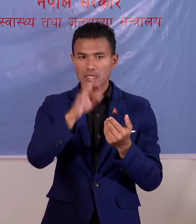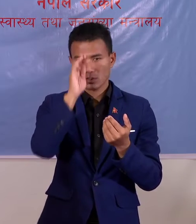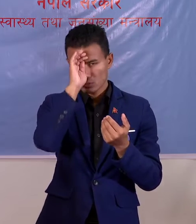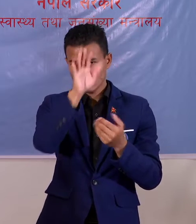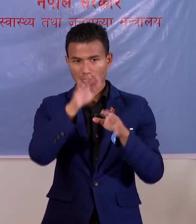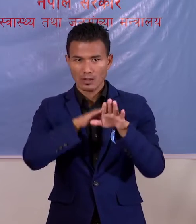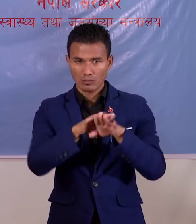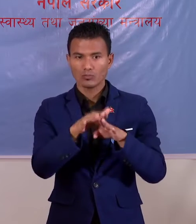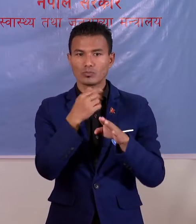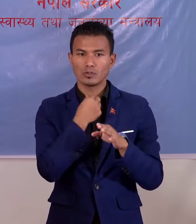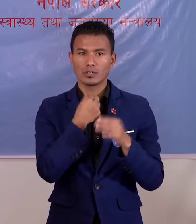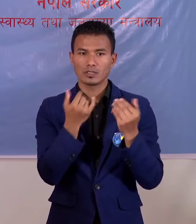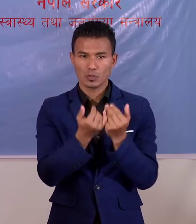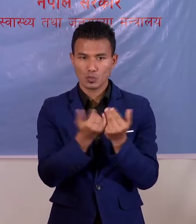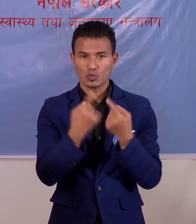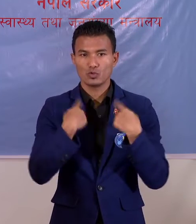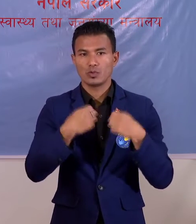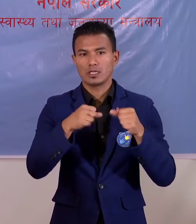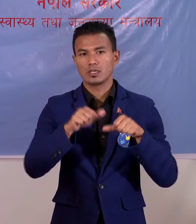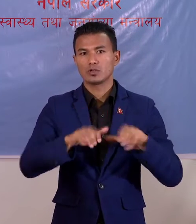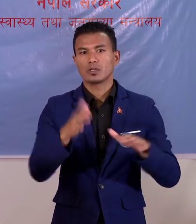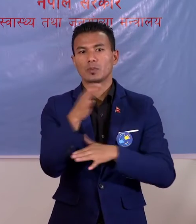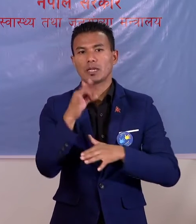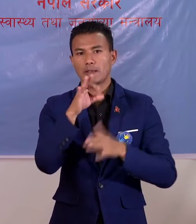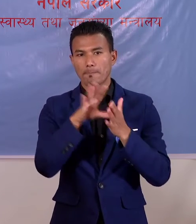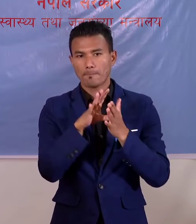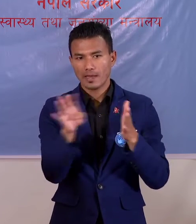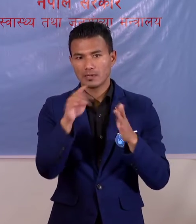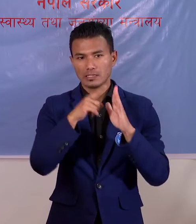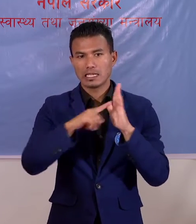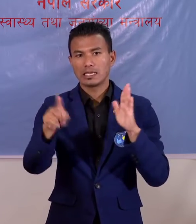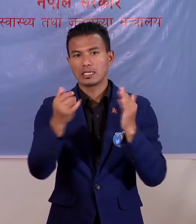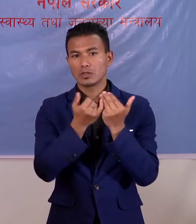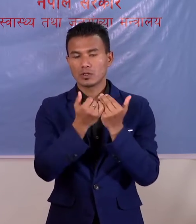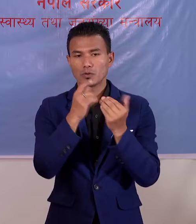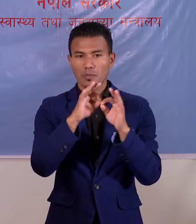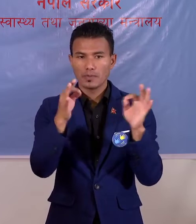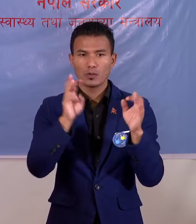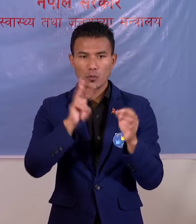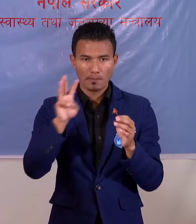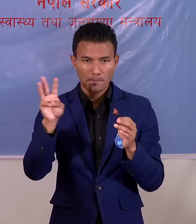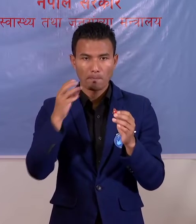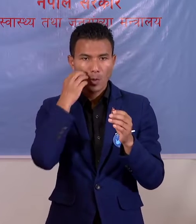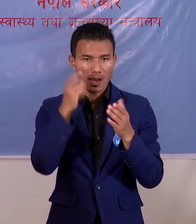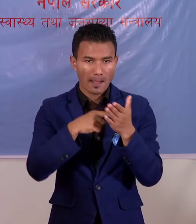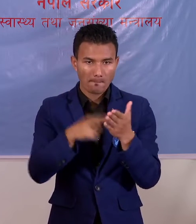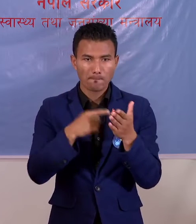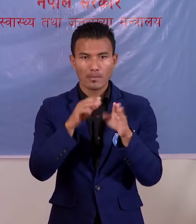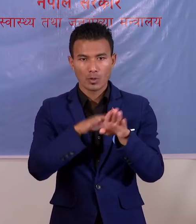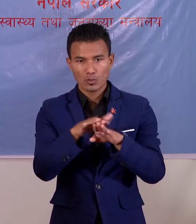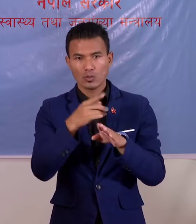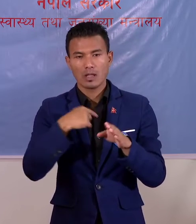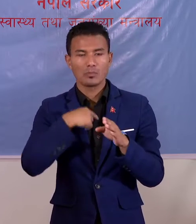सूचनाहरूमा विश्वास गरौँ। स्वास्थ्य तथा जनसङ्ख्या मन्त्रालयबाट जारी गरिएका विभिन्न वेब पेज, मोबाइल एप्लिकेसनहरू,